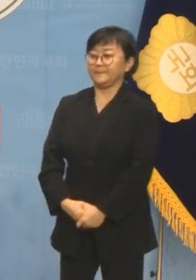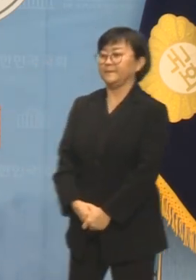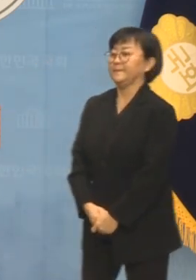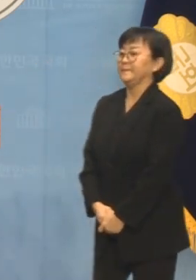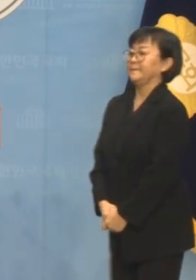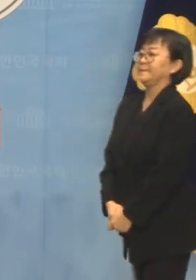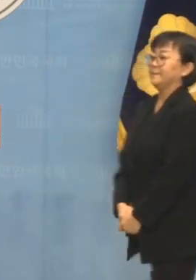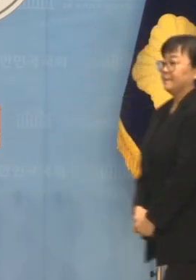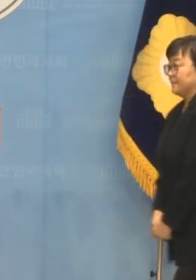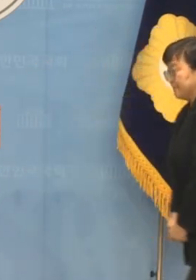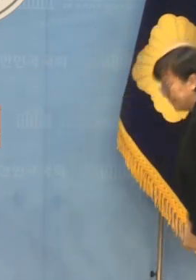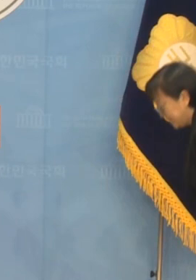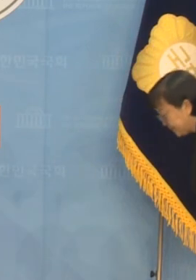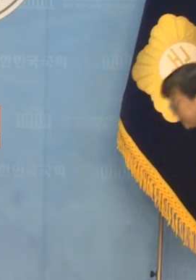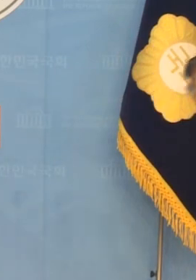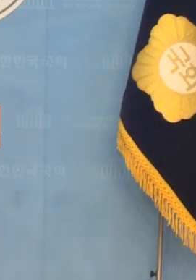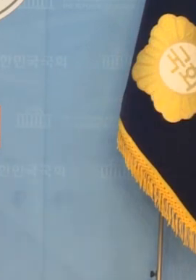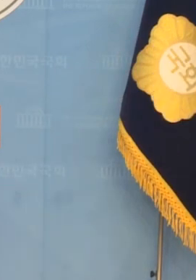감사합니다.